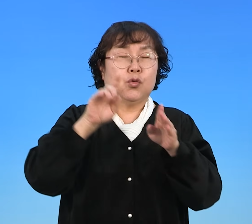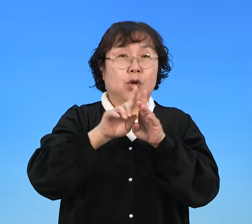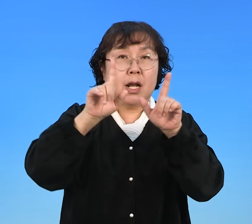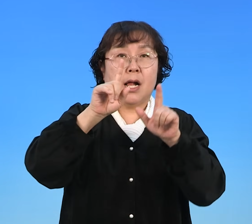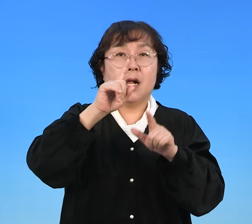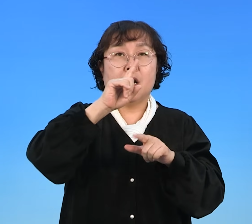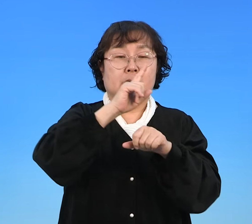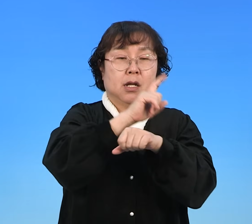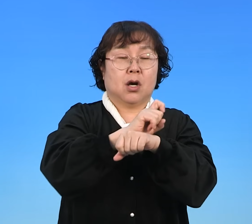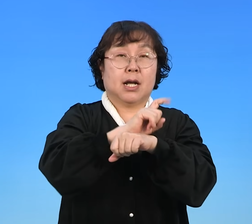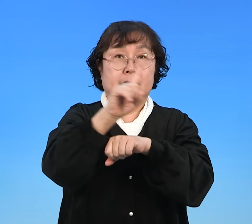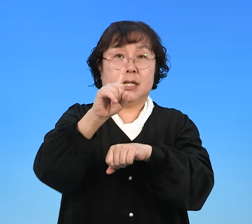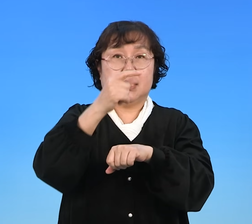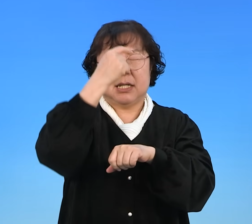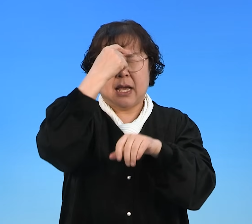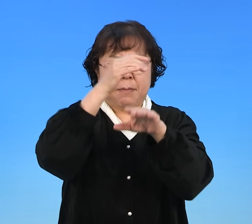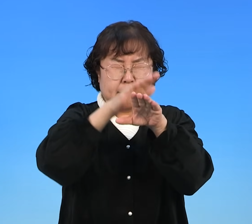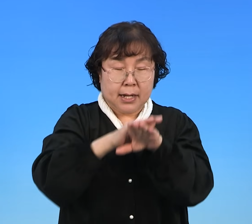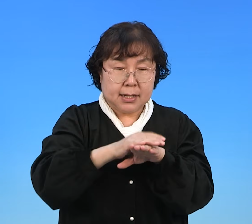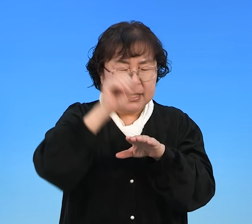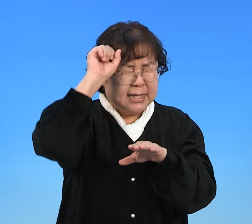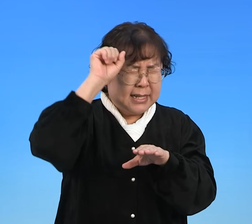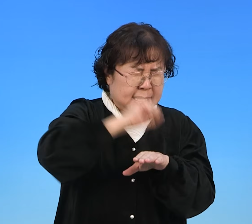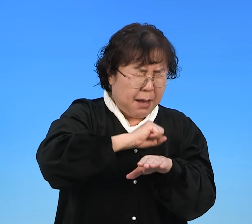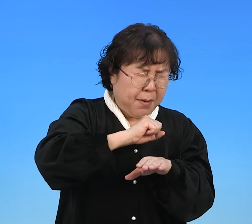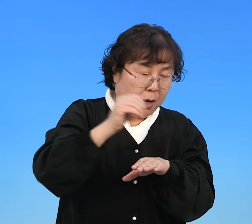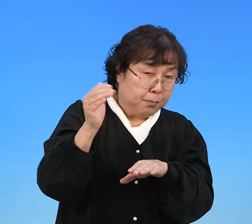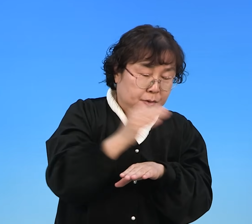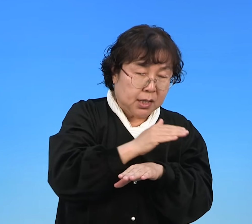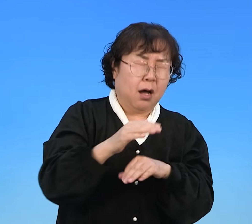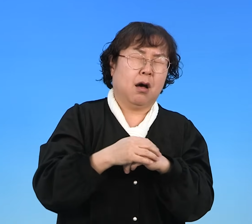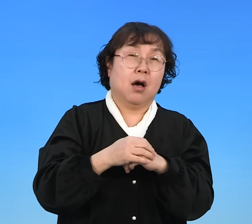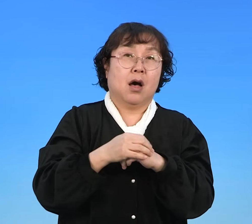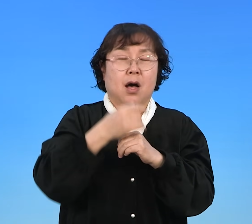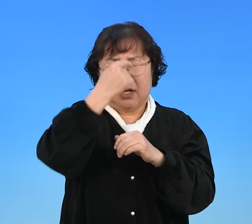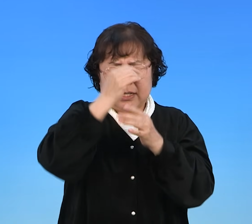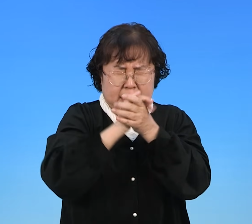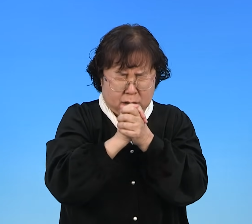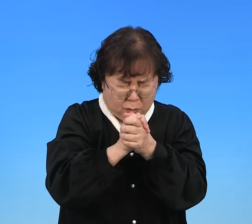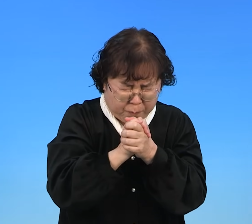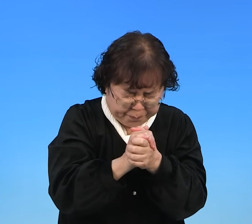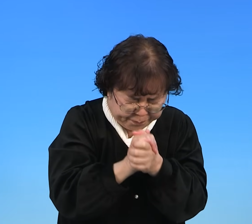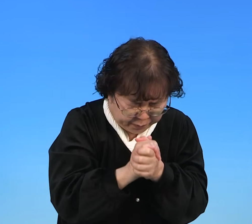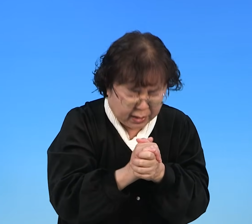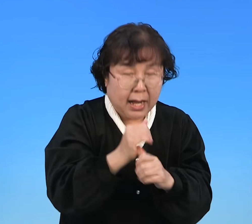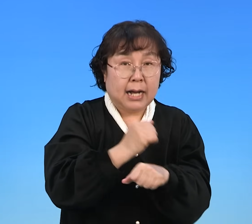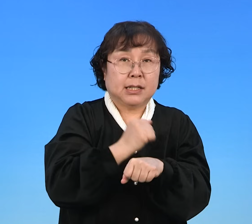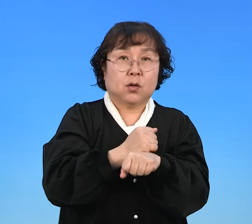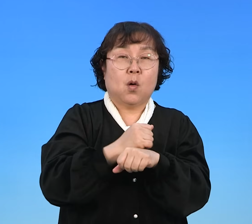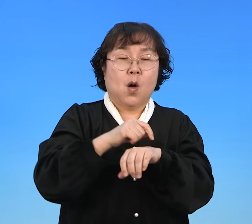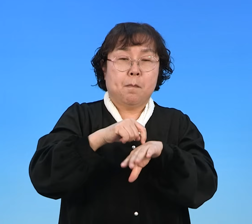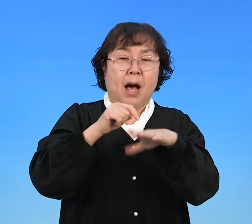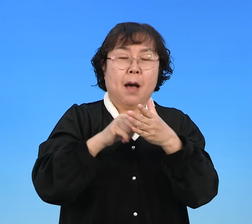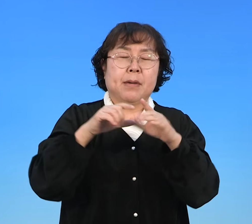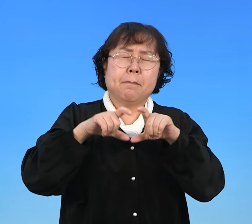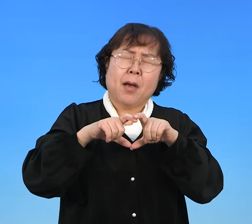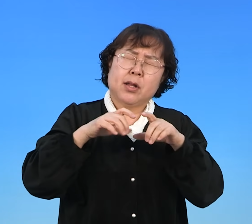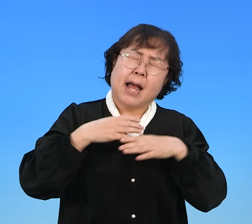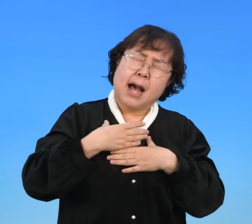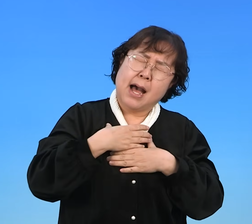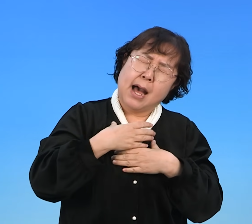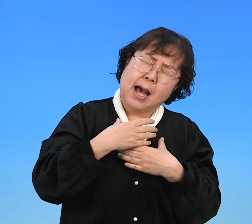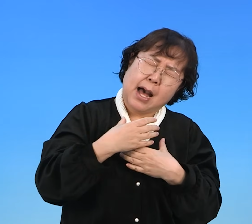예배를 인도하시려면요, 새벽부터 기도하셔야 돼요. 그 마음을 편하게 가지고 하나님 의지하고